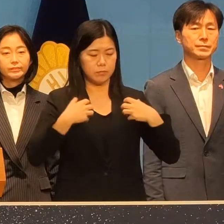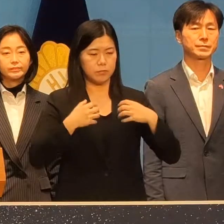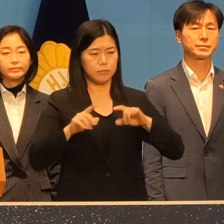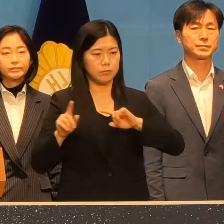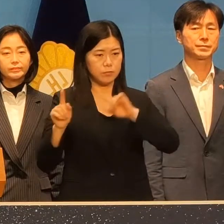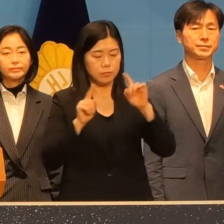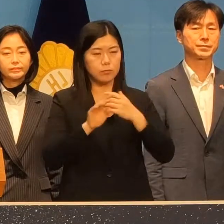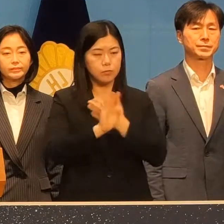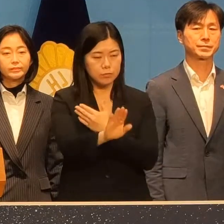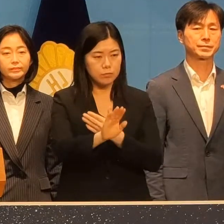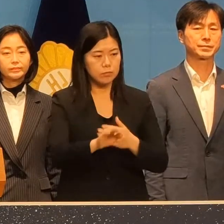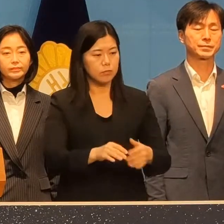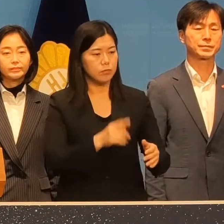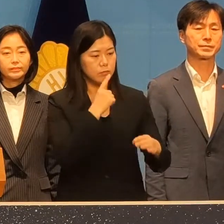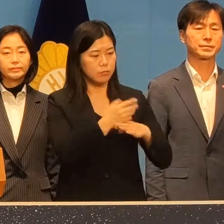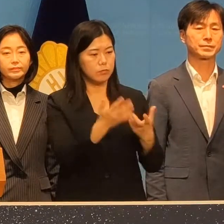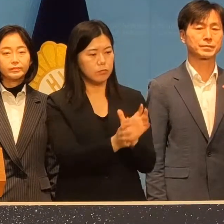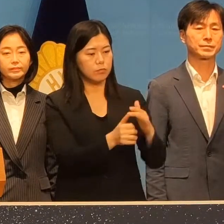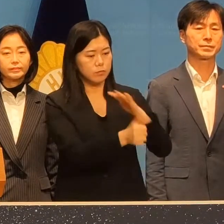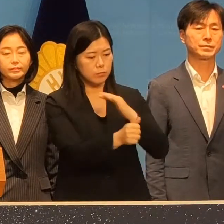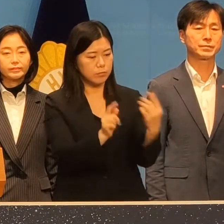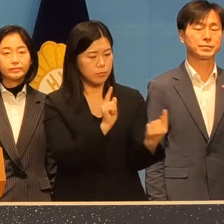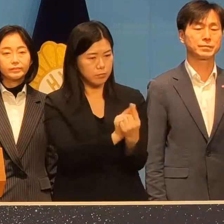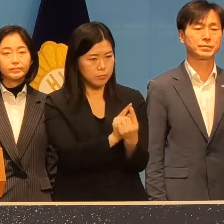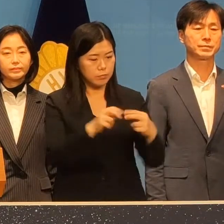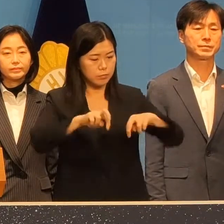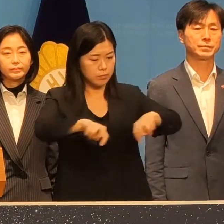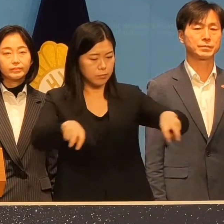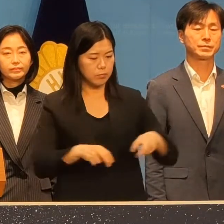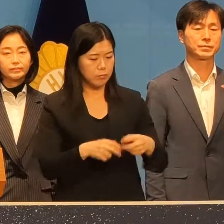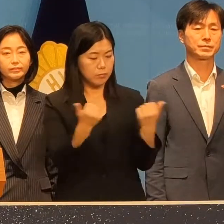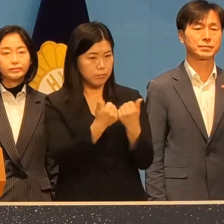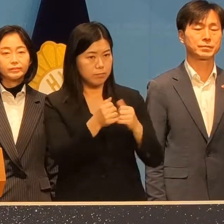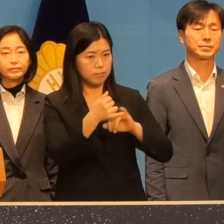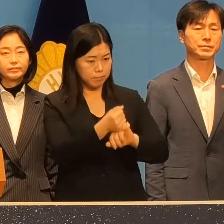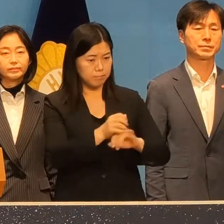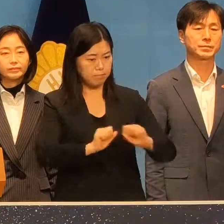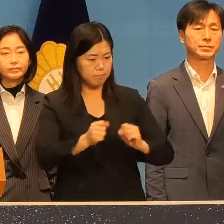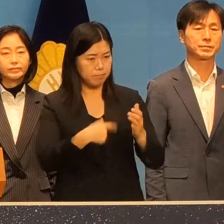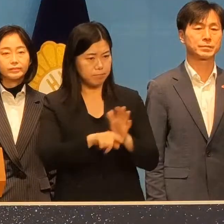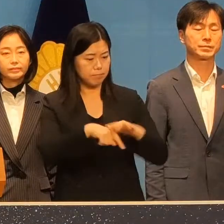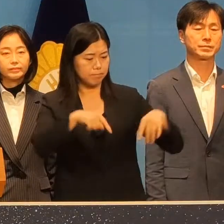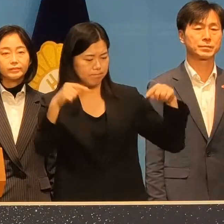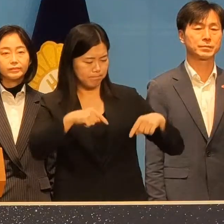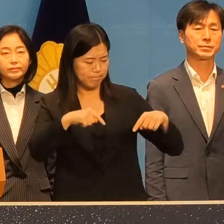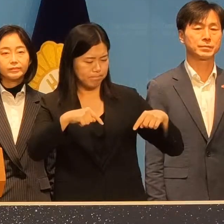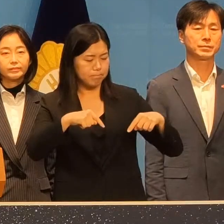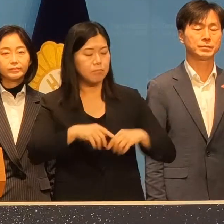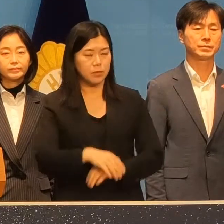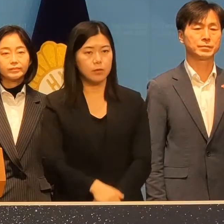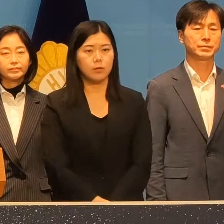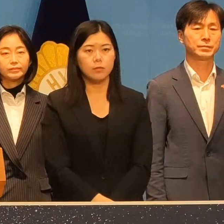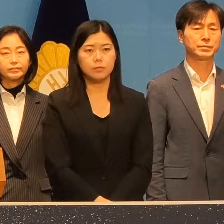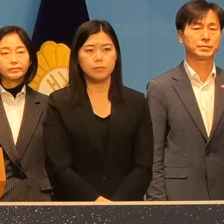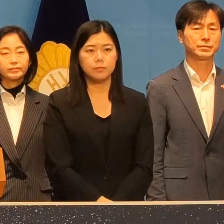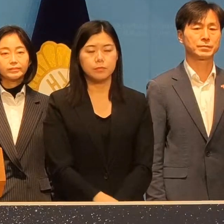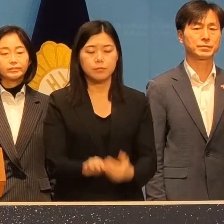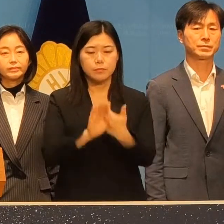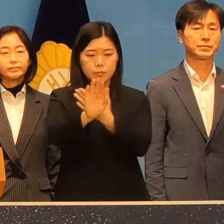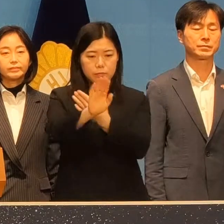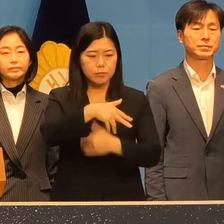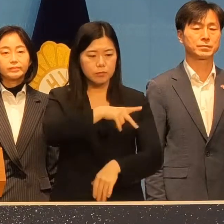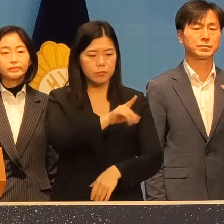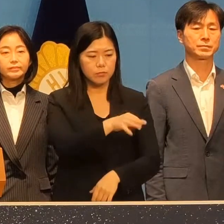더불어민주당 원내대표와 만나 원탁회의의 약속을 이행하기 위한 협의를 이어왔습니다. 이후